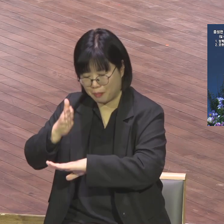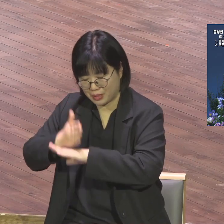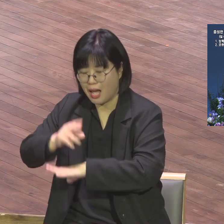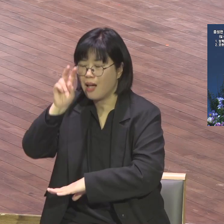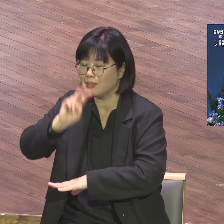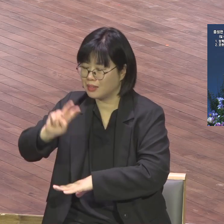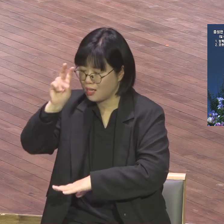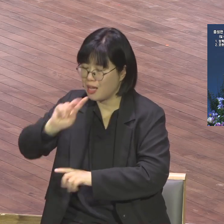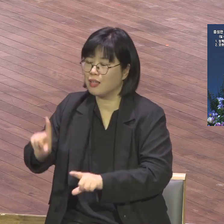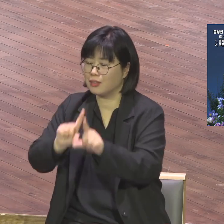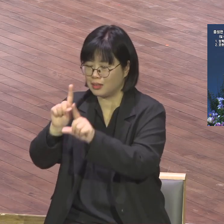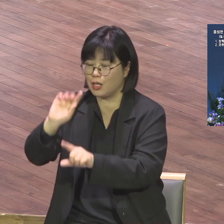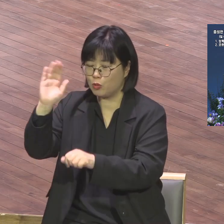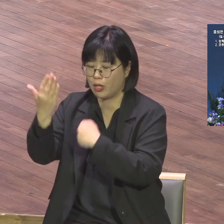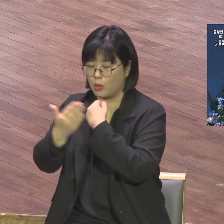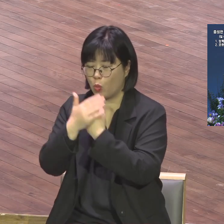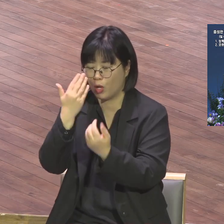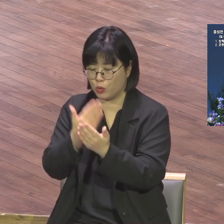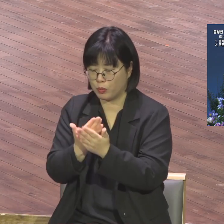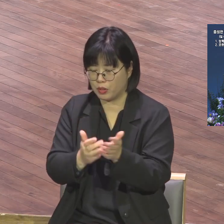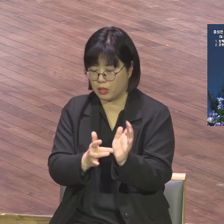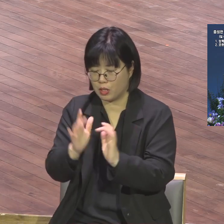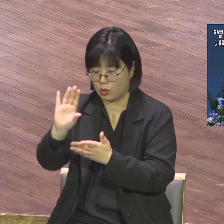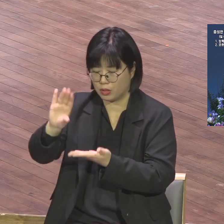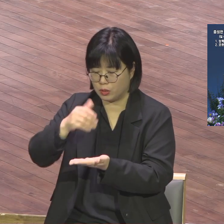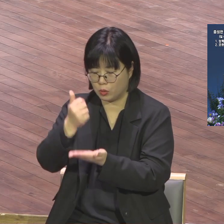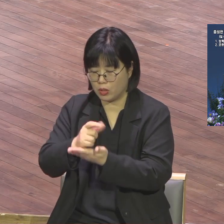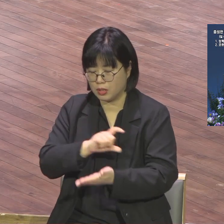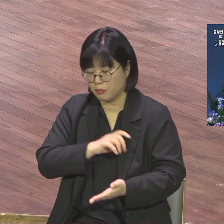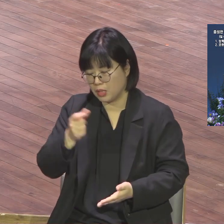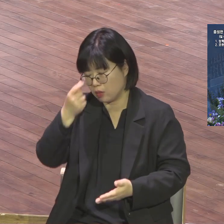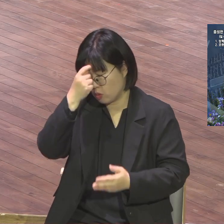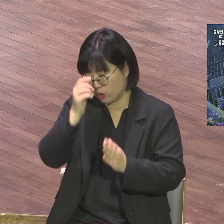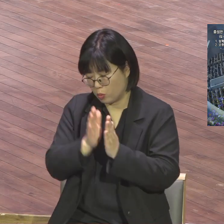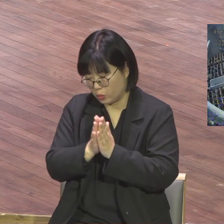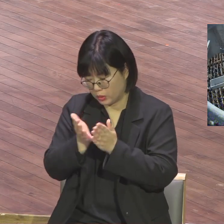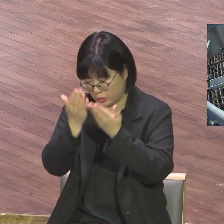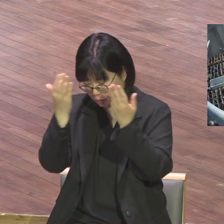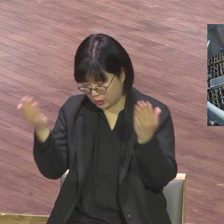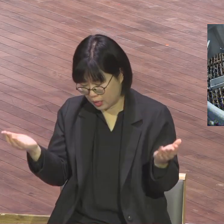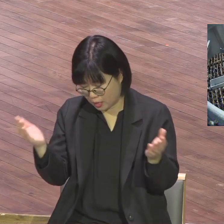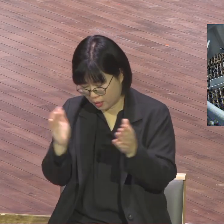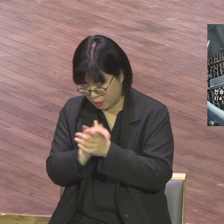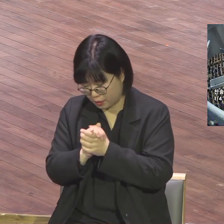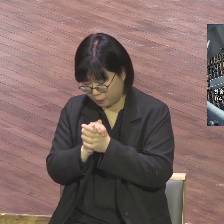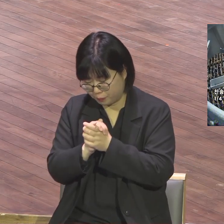주옵소서. 예수 이름 받들어 기도합니다. 아멘.